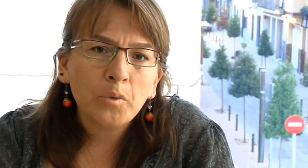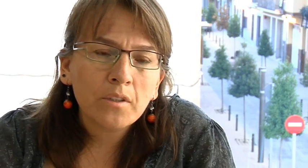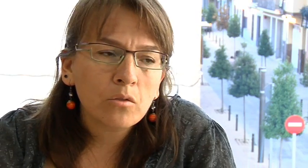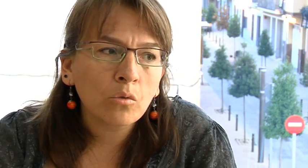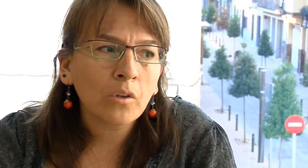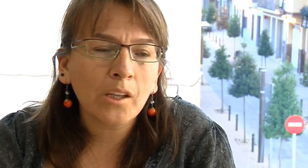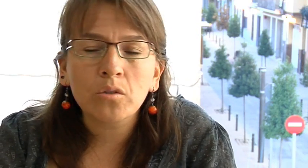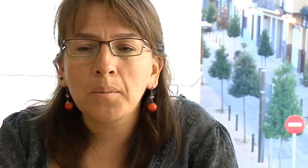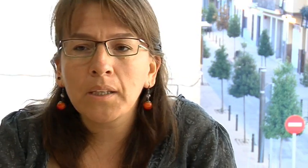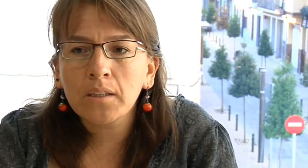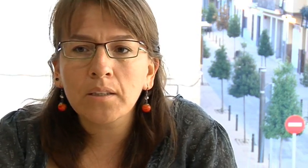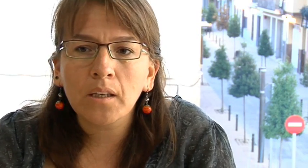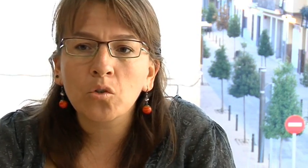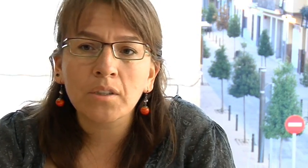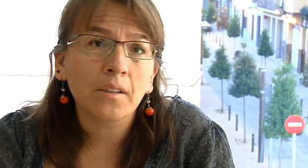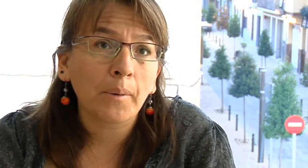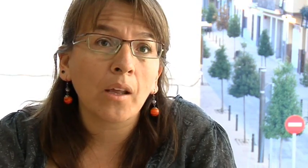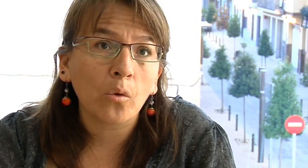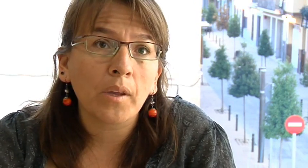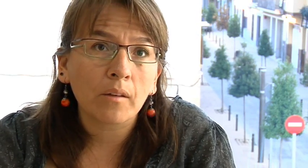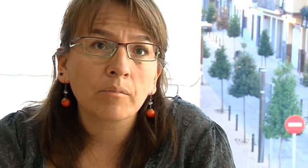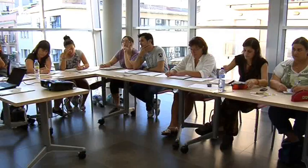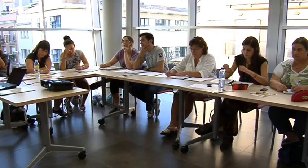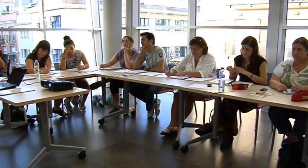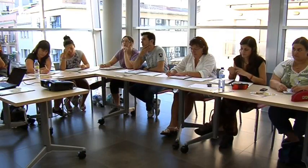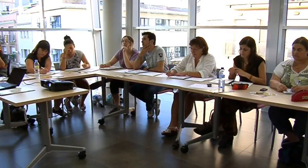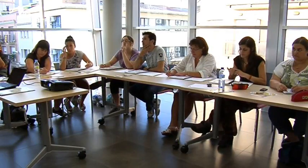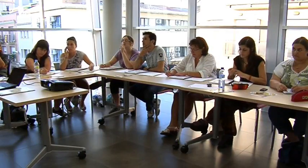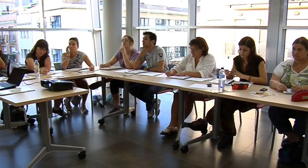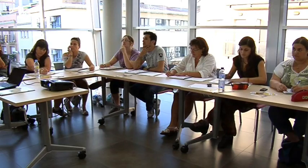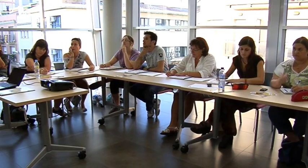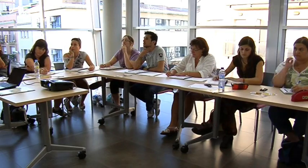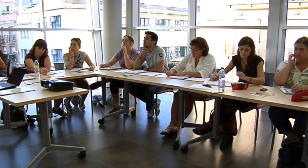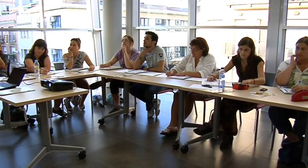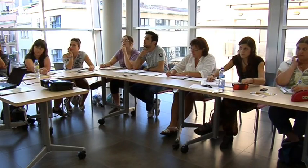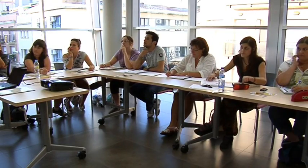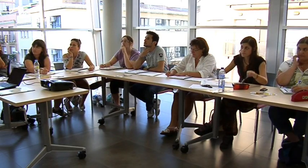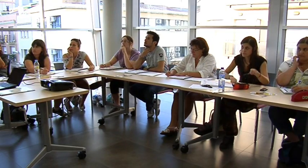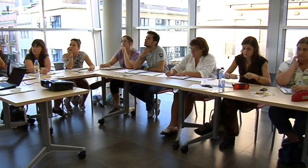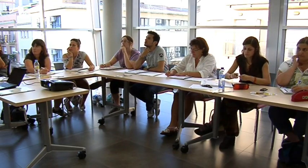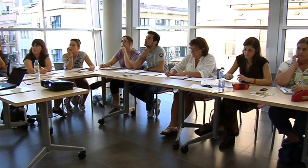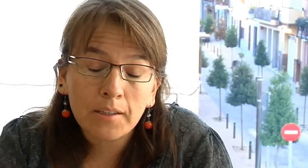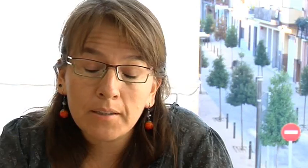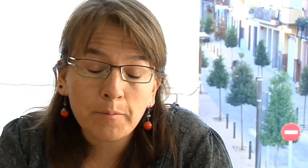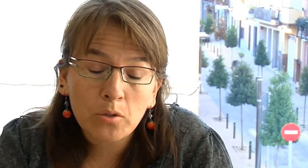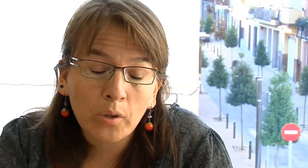estos son datos evidentes de que no se está trabajando bien. Es un colectivo que está aislado socialmente. Estas personas,